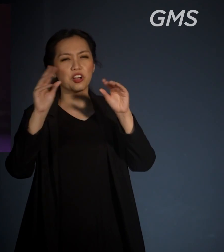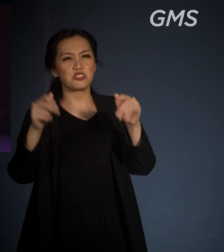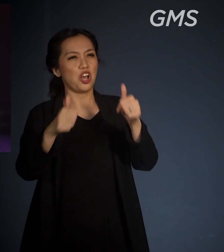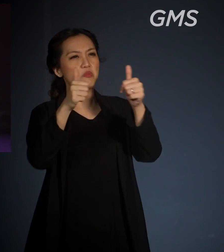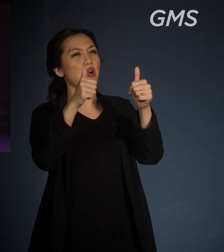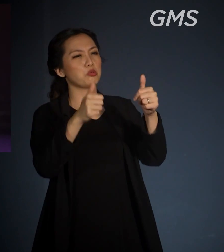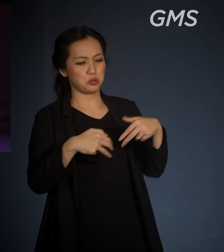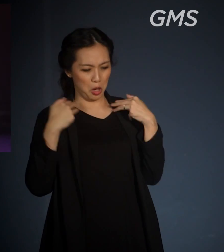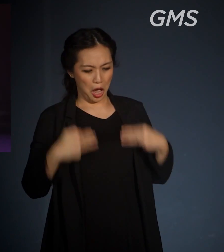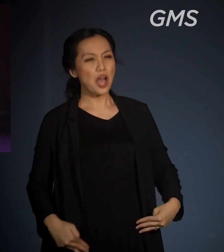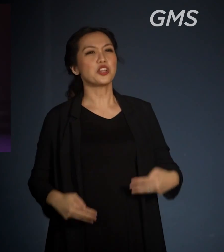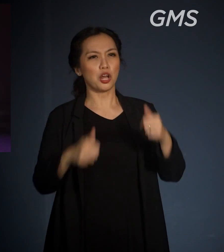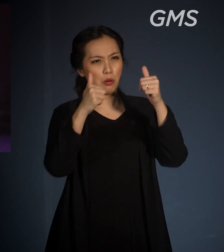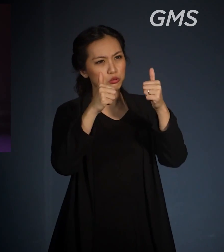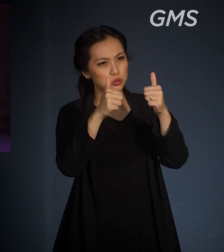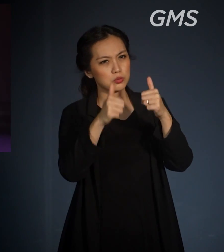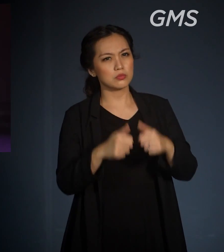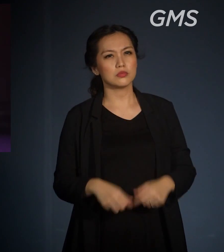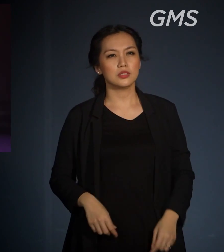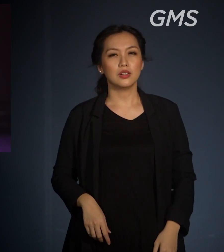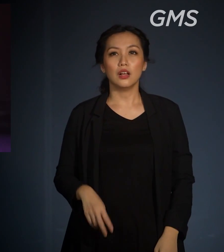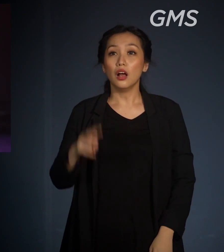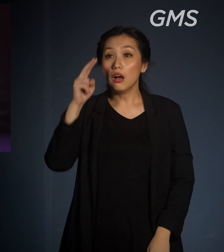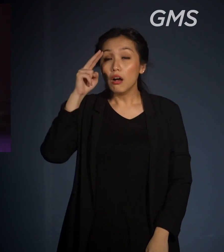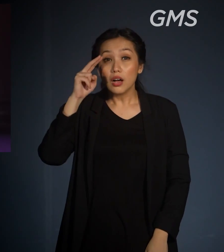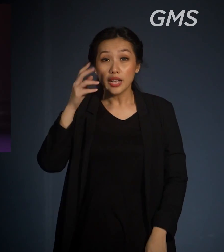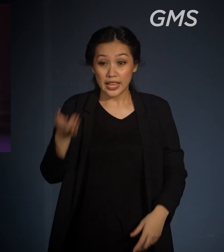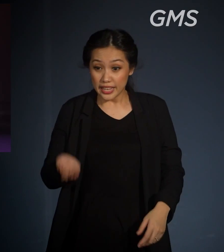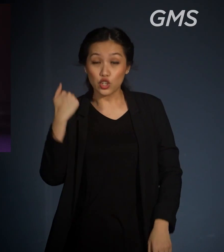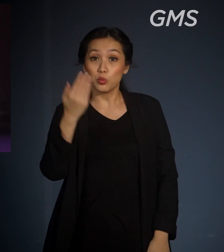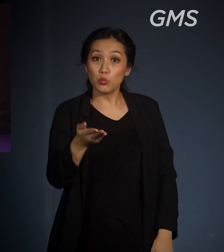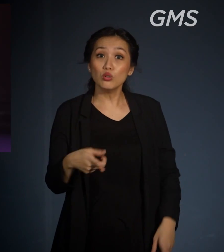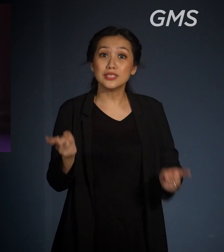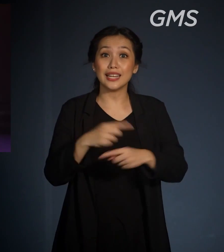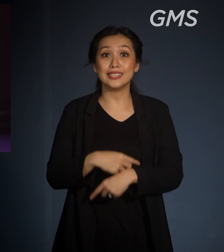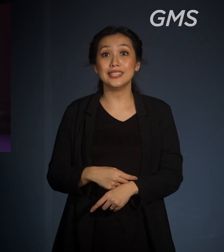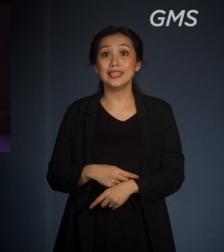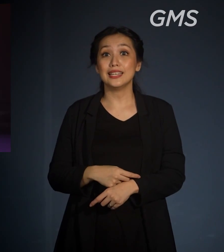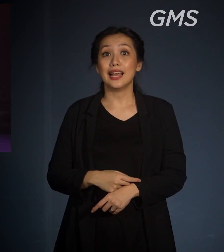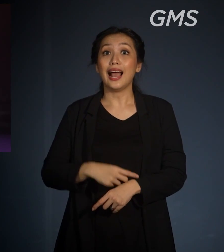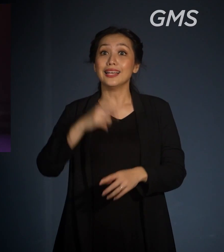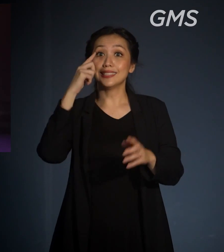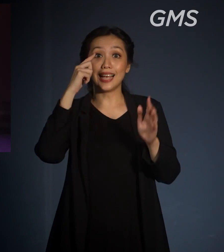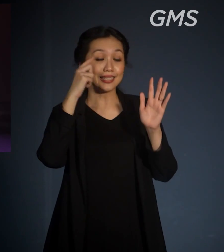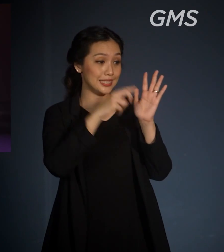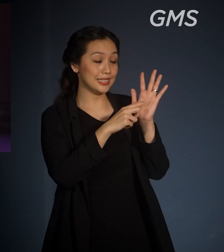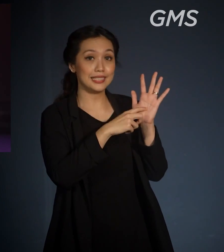menjadi berkat melalui pekerjaan Anda. Itu menjadi kesaksian. Ada sesuatu yang lebih powerful daripada